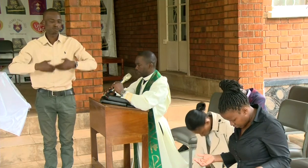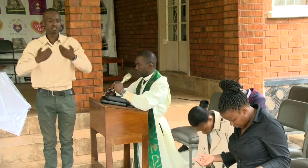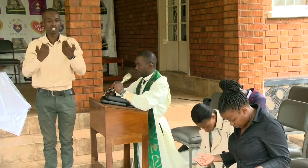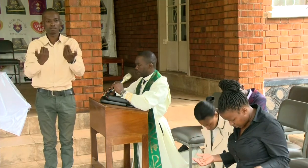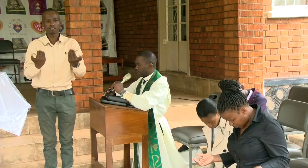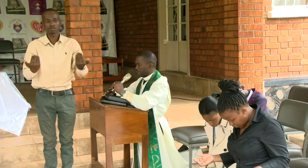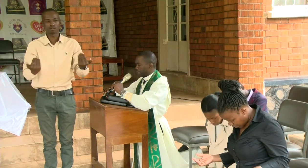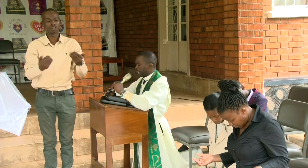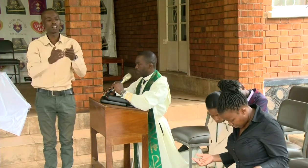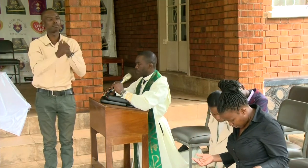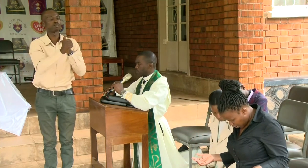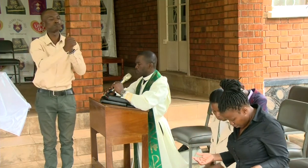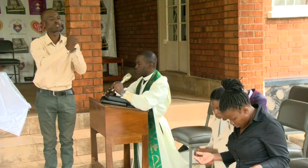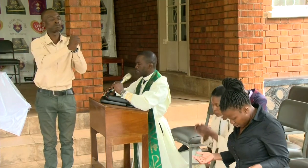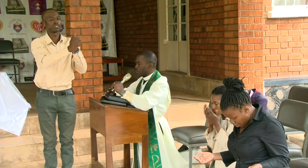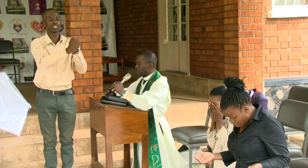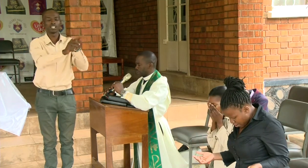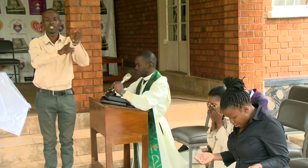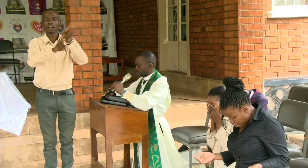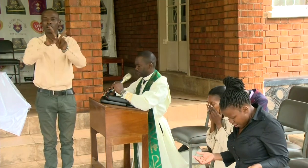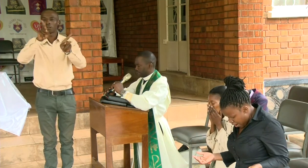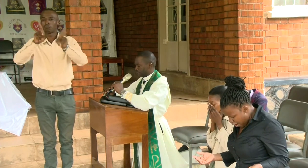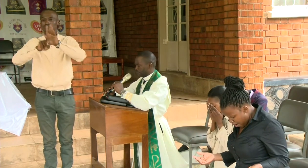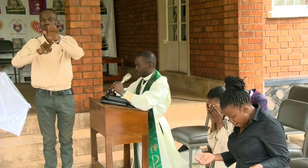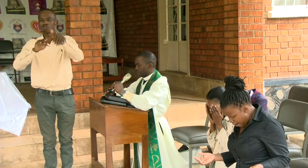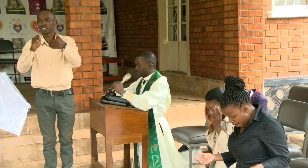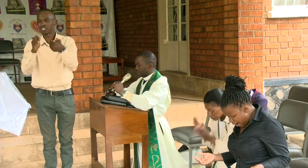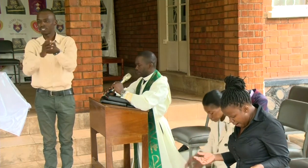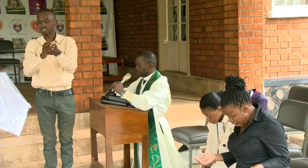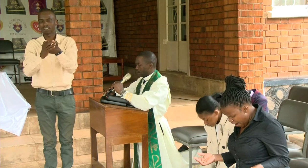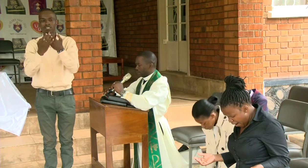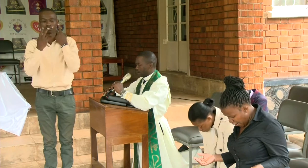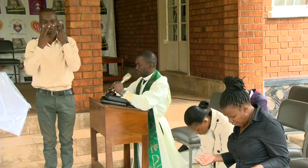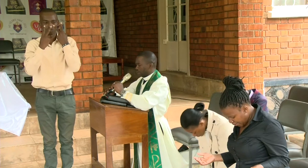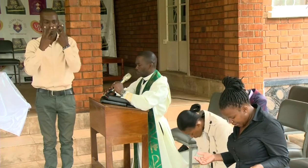abakulembeze na buli muntu yenna w'asinziira